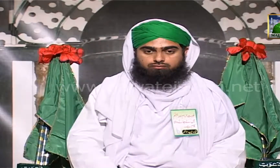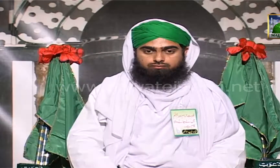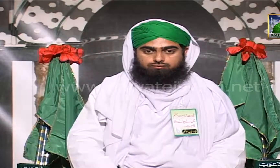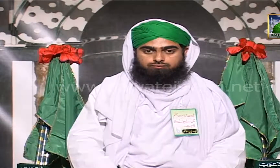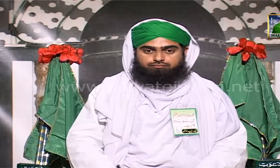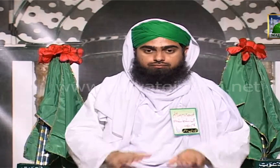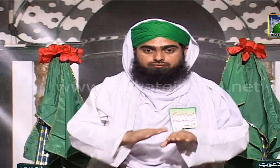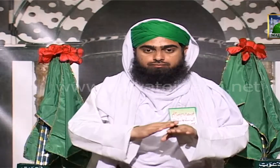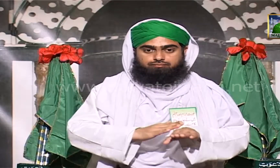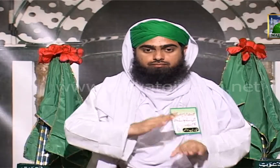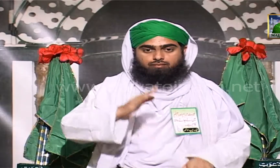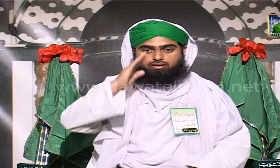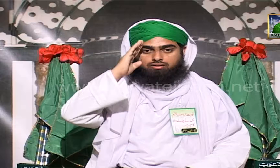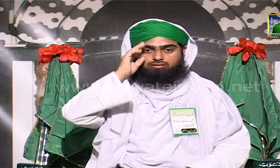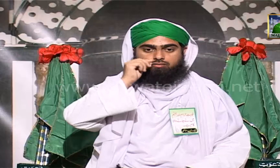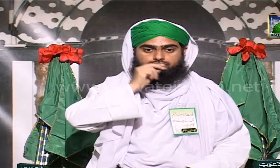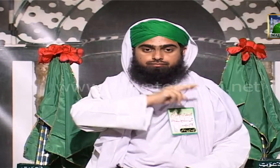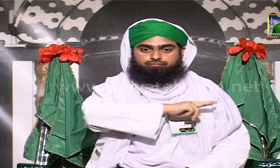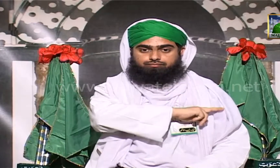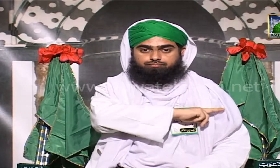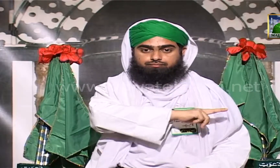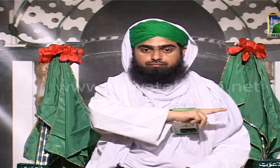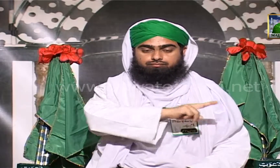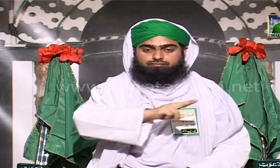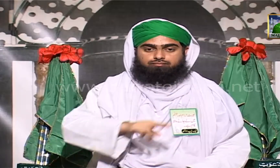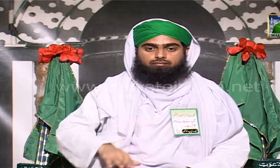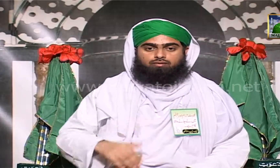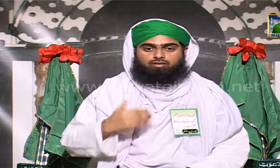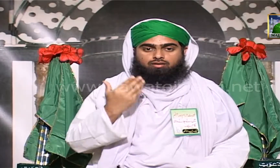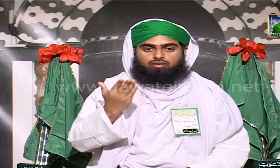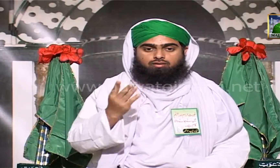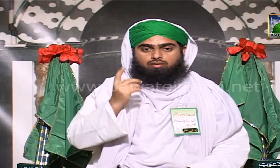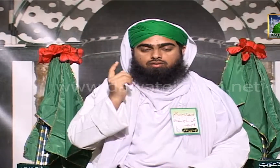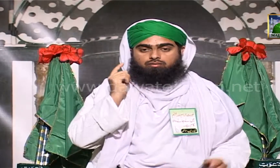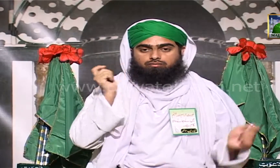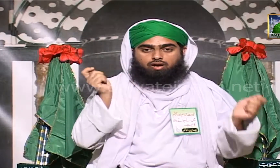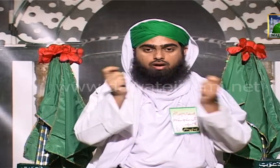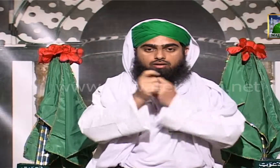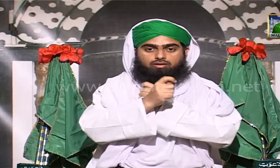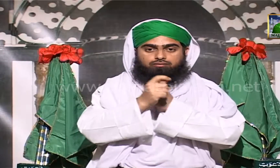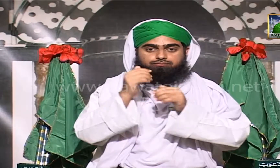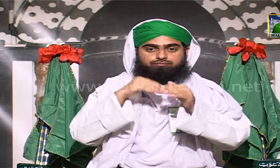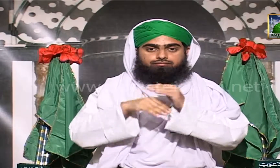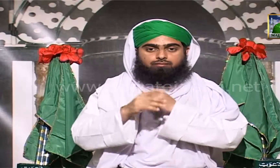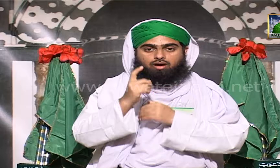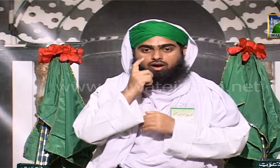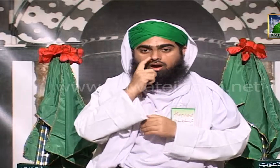میٹھے میٹھے اسلامی بھائیوں اور مجھے پردے میں رہ کر سننے والے اسلامی بہنوں، سرکار